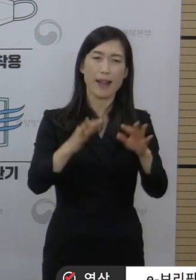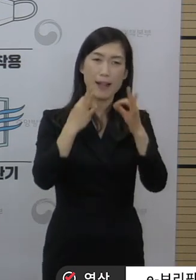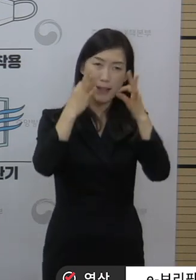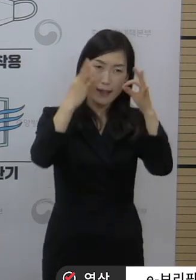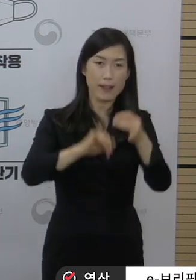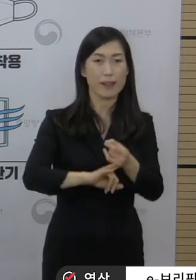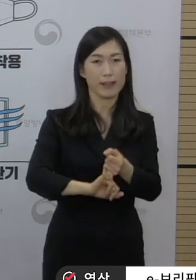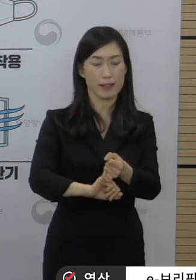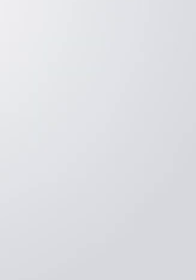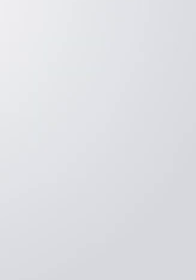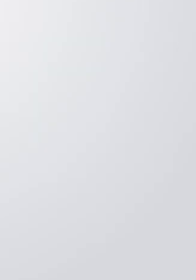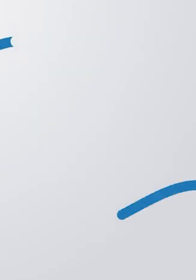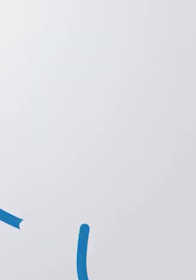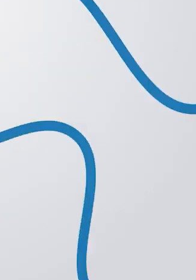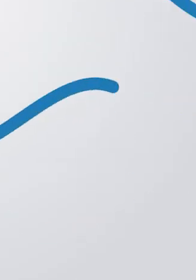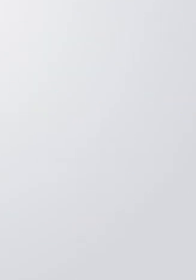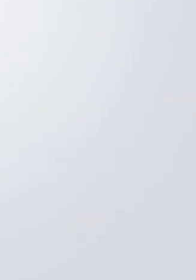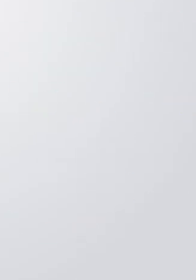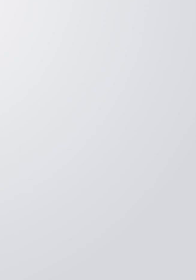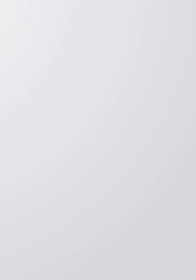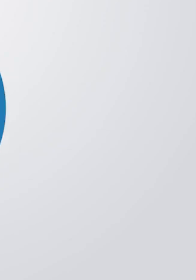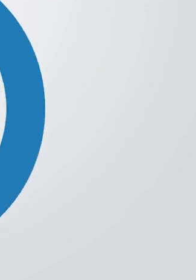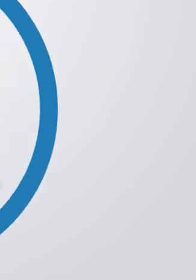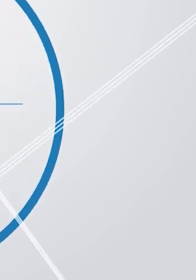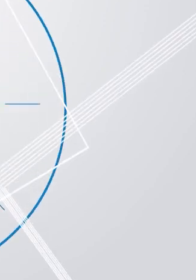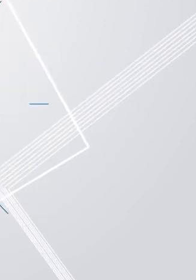이상입니다 음